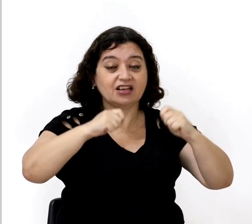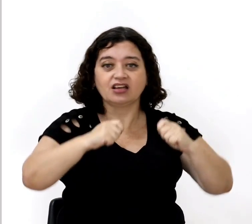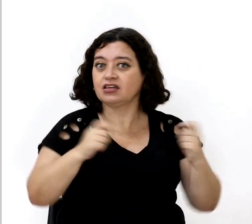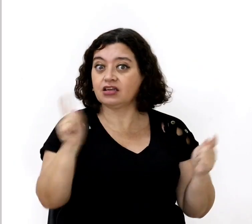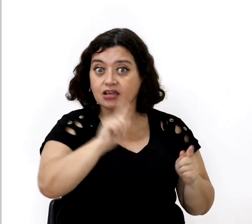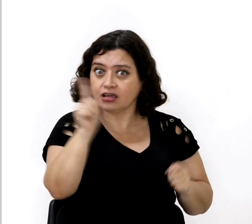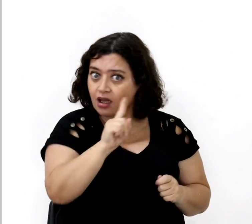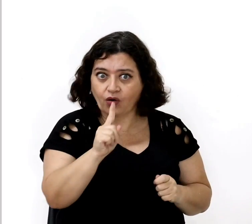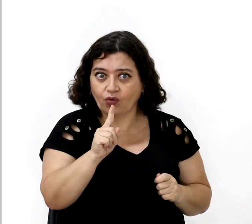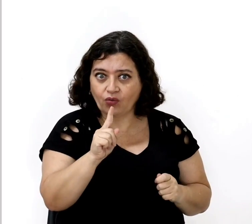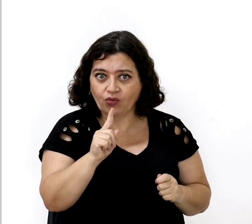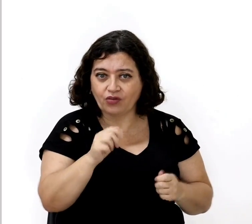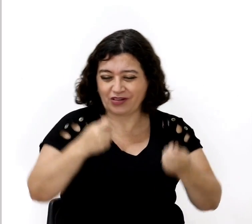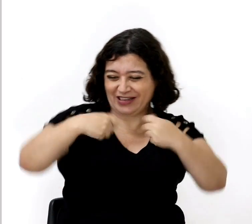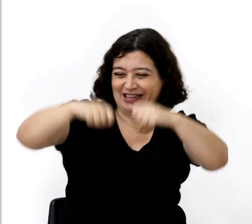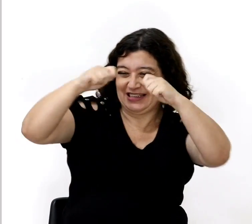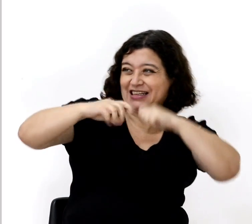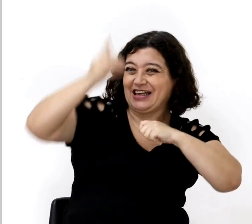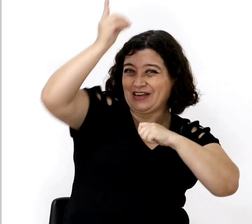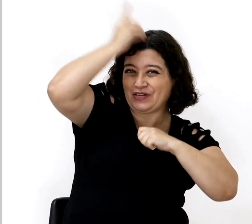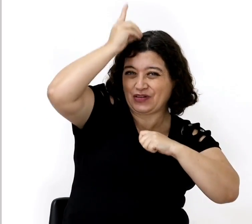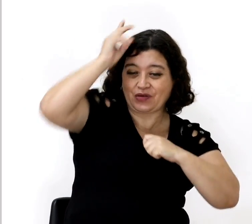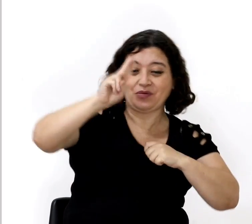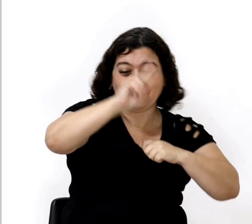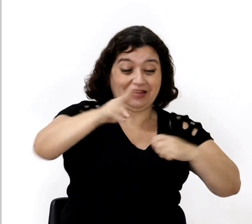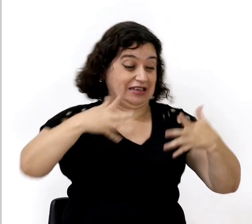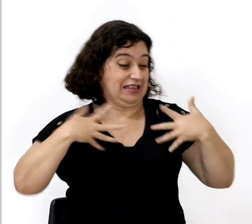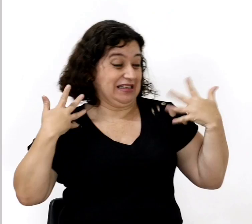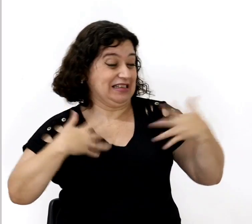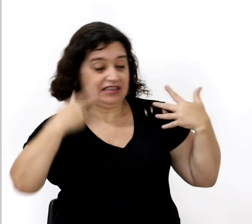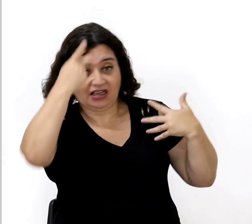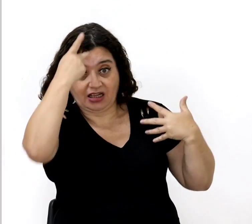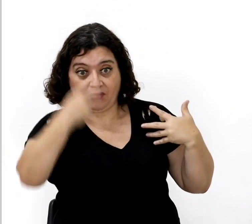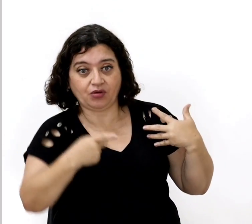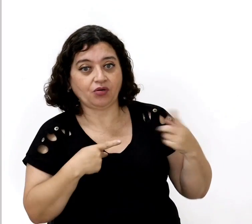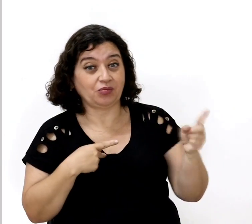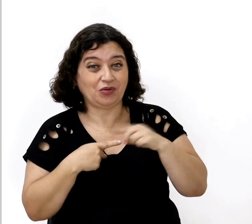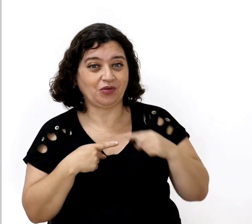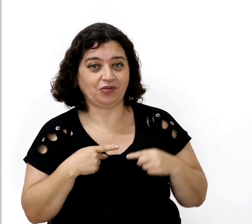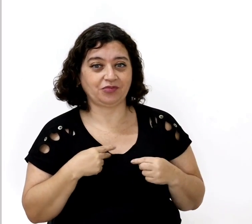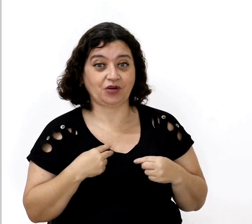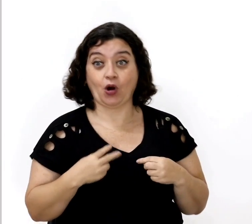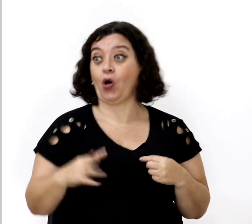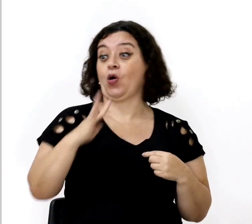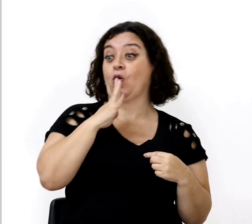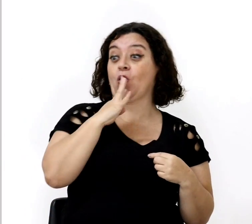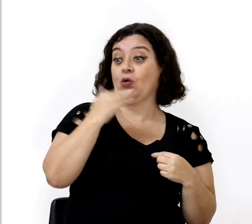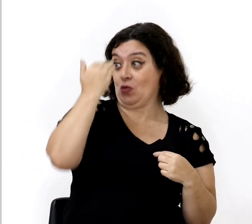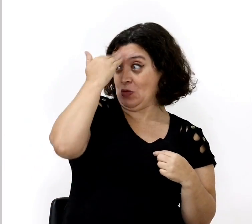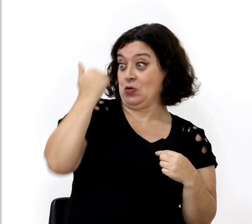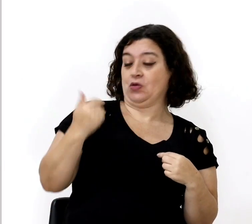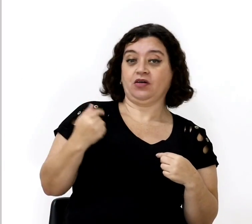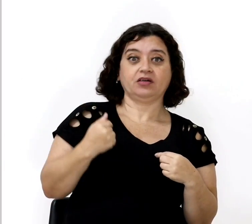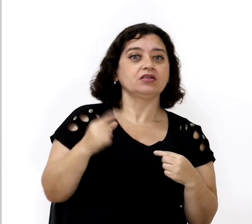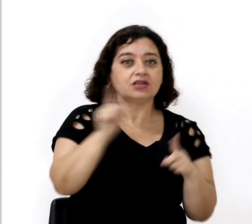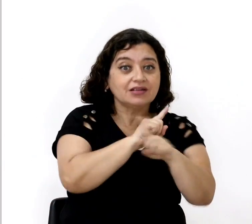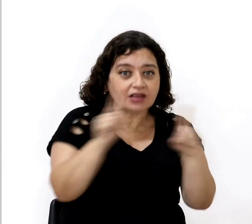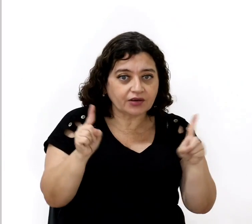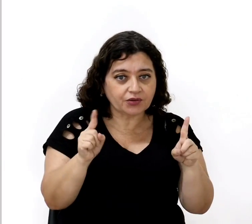uma habilidade para que você use isso para se alegrar tão somente. Seja um famosão, né?